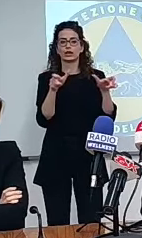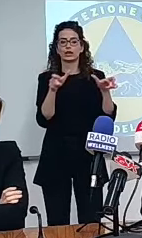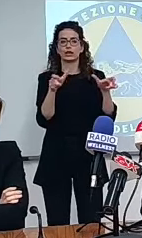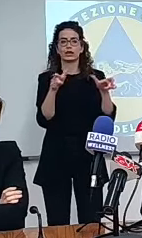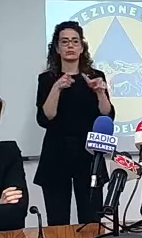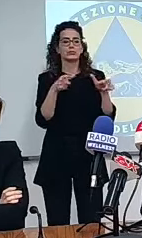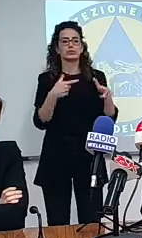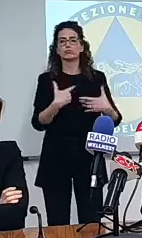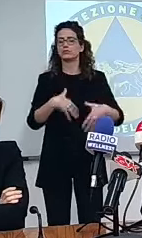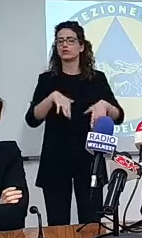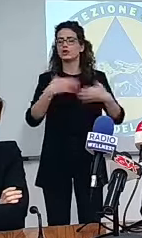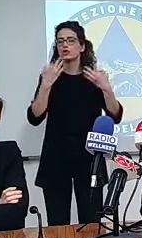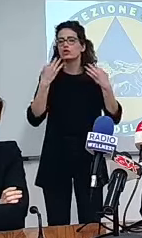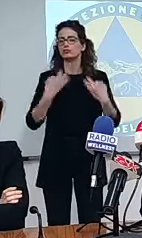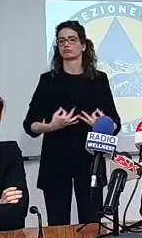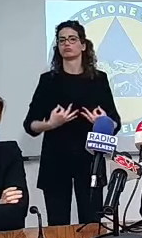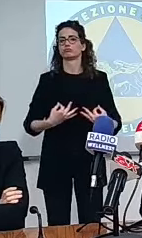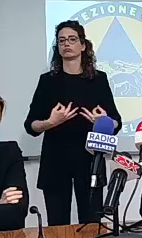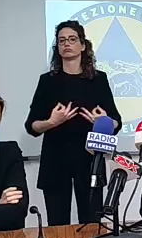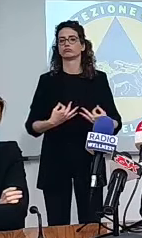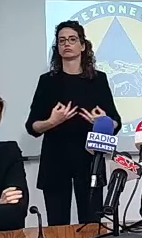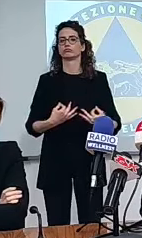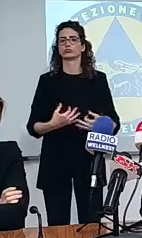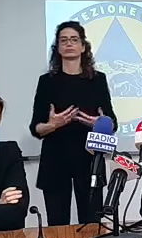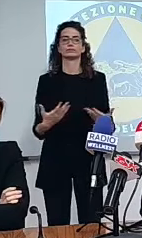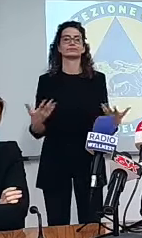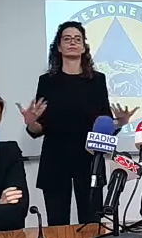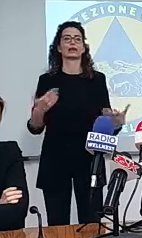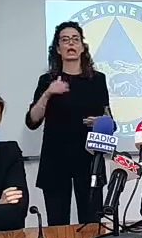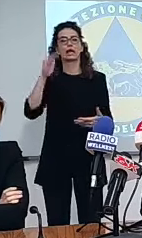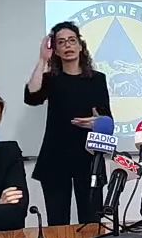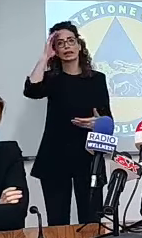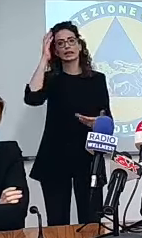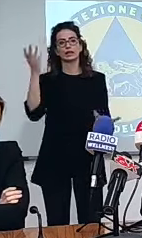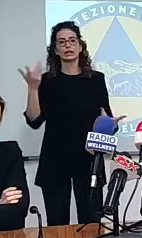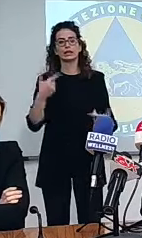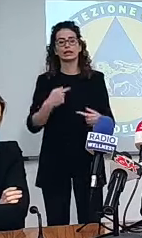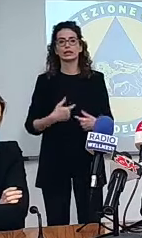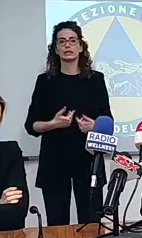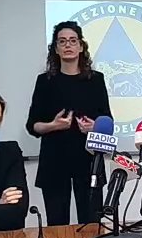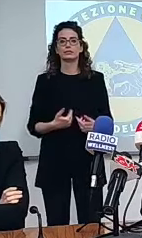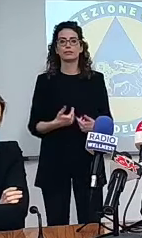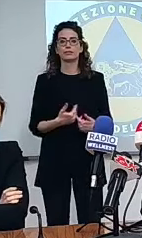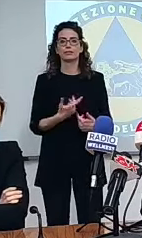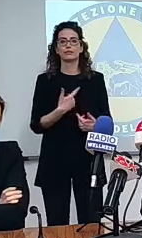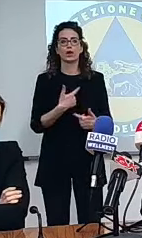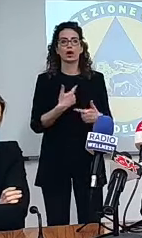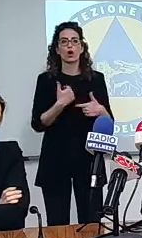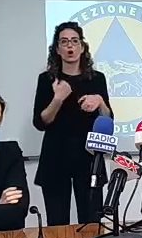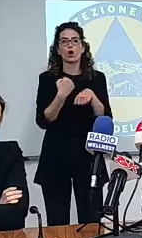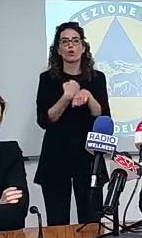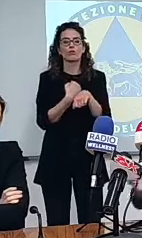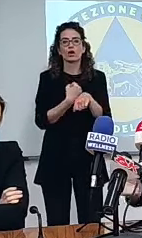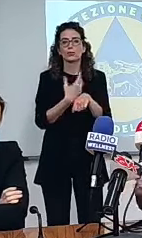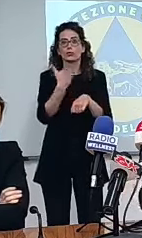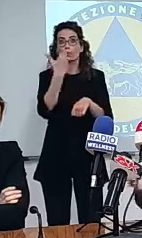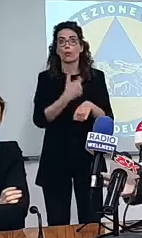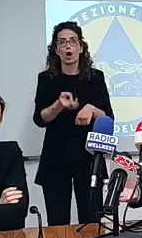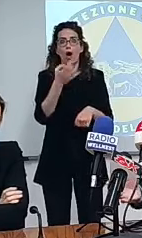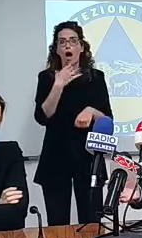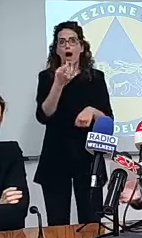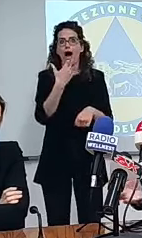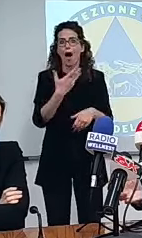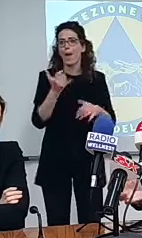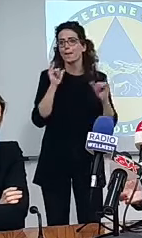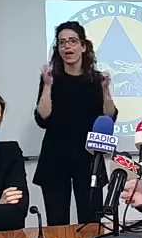decidono. Allora, sentite, cioè, nessuno di noi vuole prendere i farmaci, no? Non penso che non ci sia nessuno che si diverta